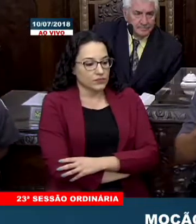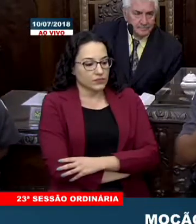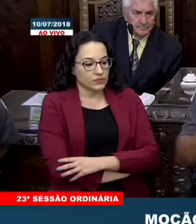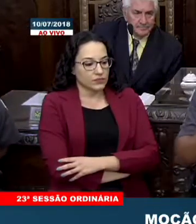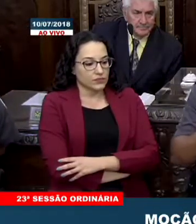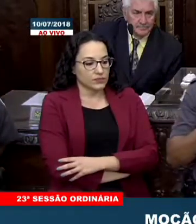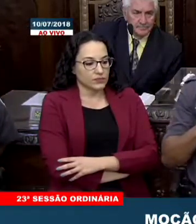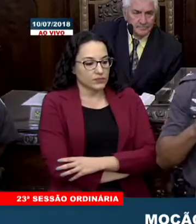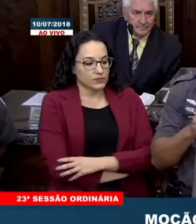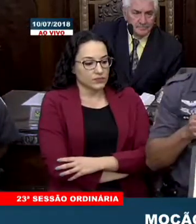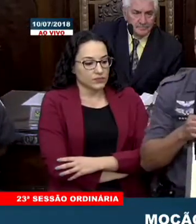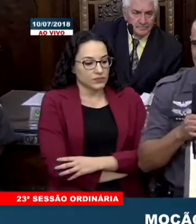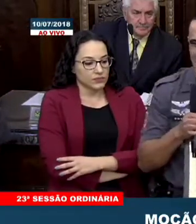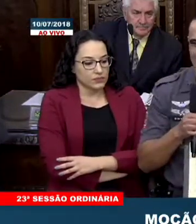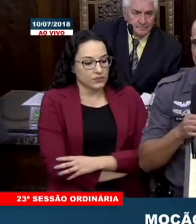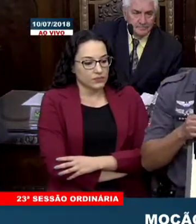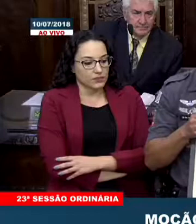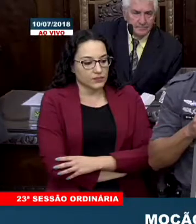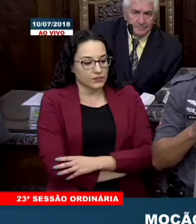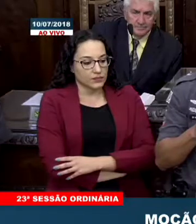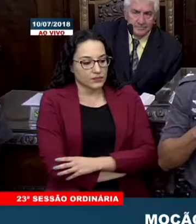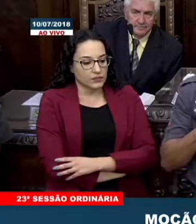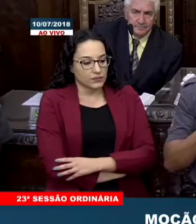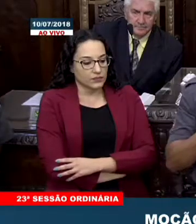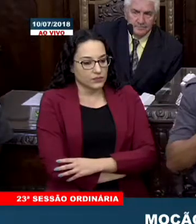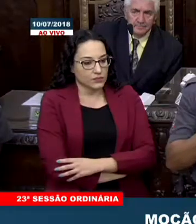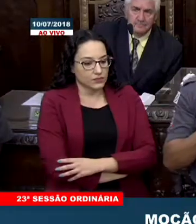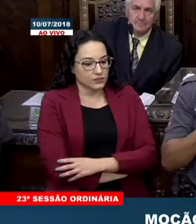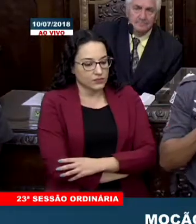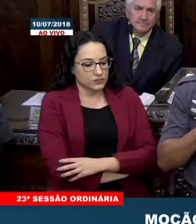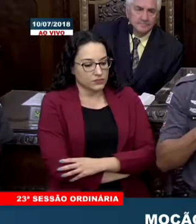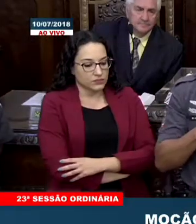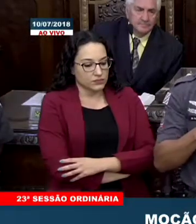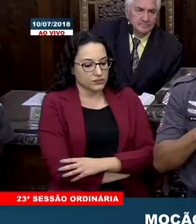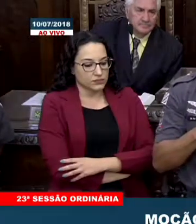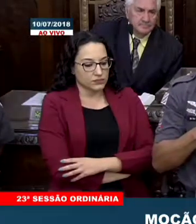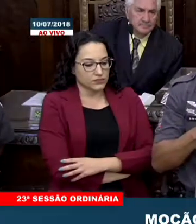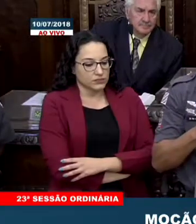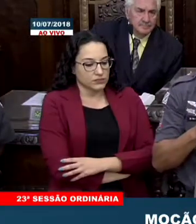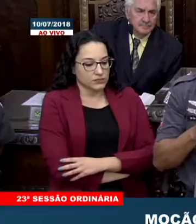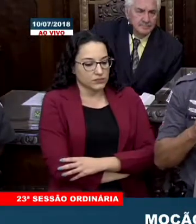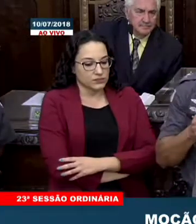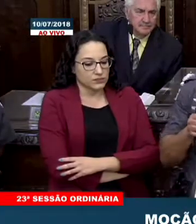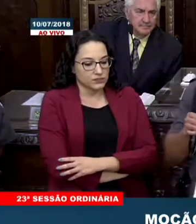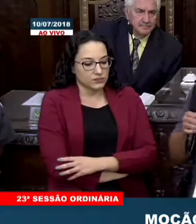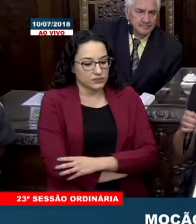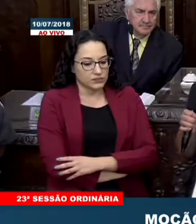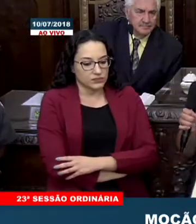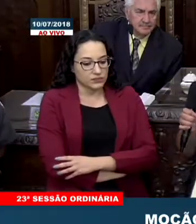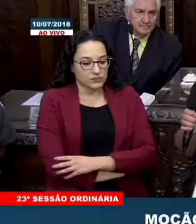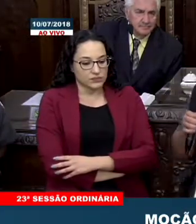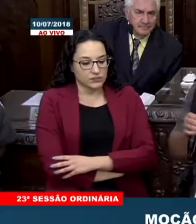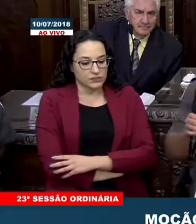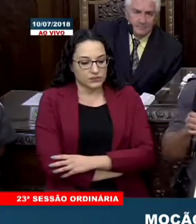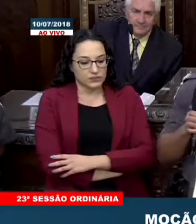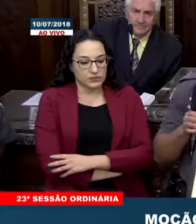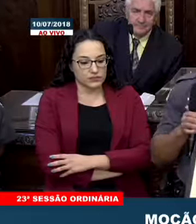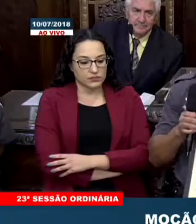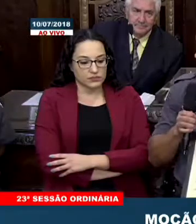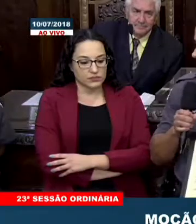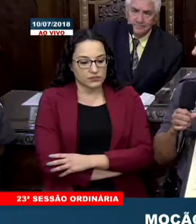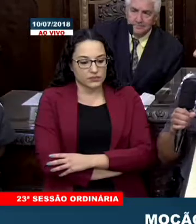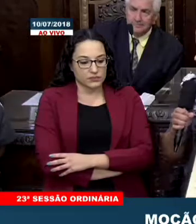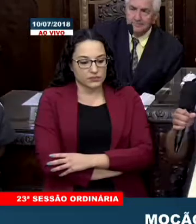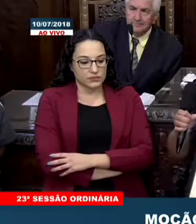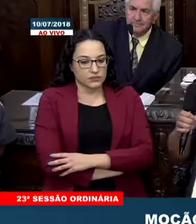gloriosa polícia do Estado de São Paulo, no qual eu tenho muito orgulho de pertencer. Agradeço o Coronel Douglas, o